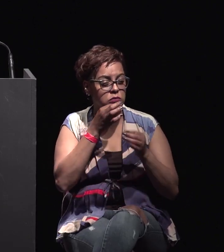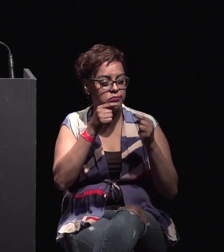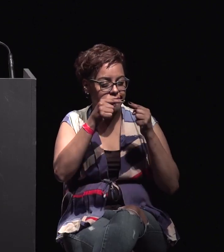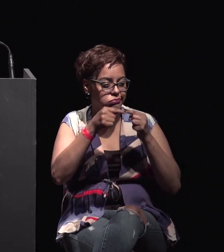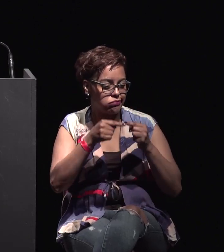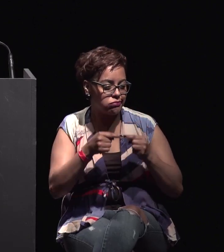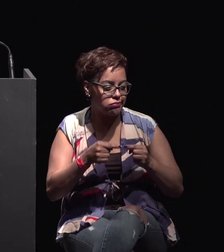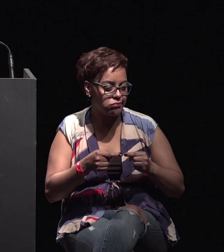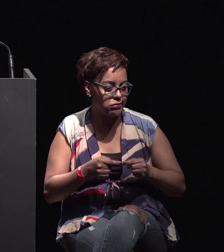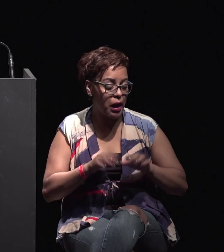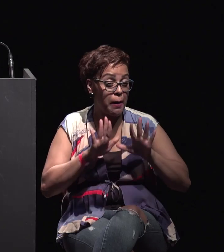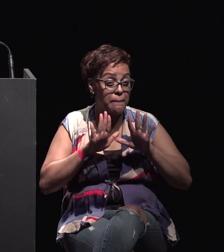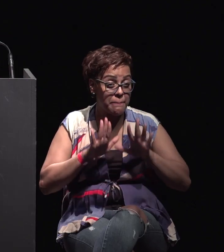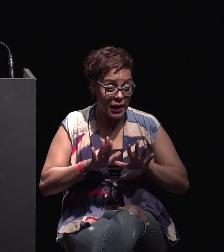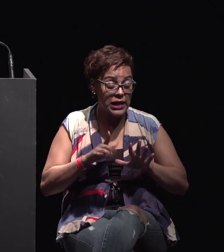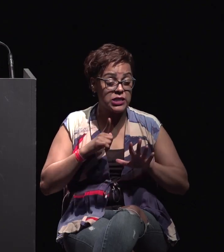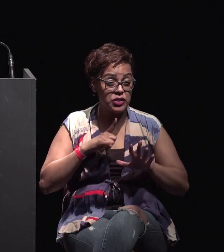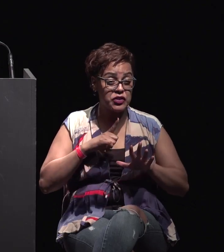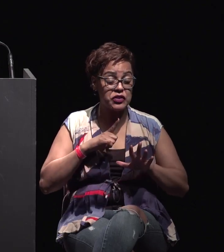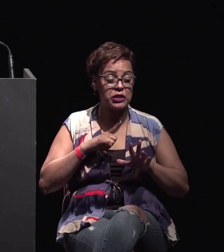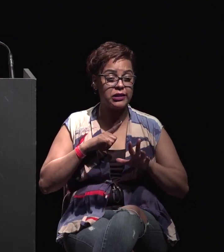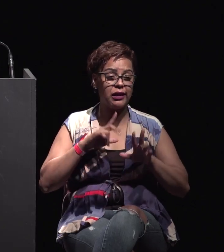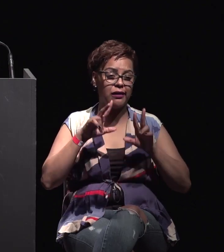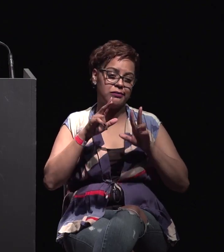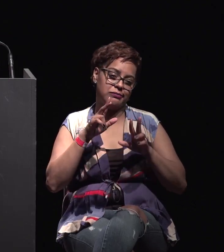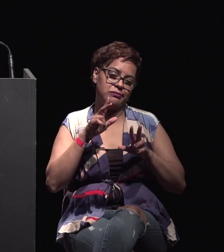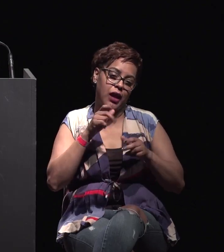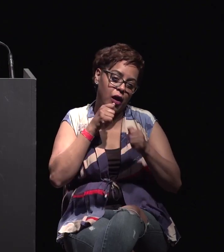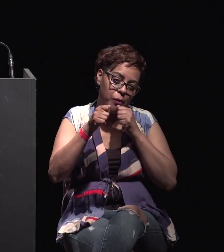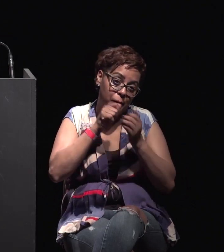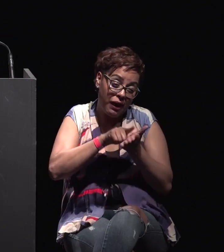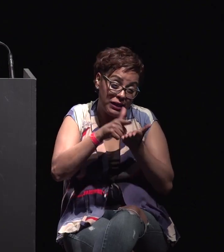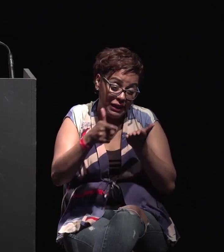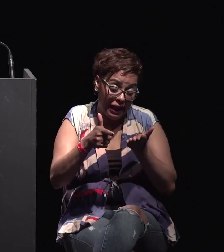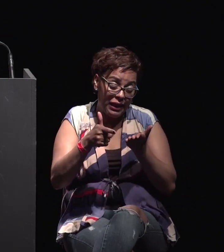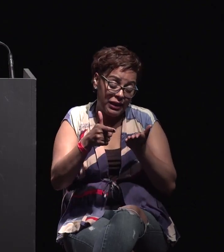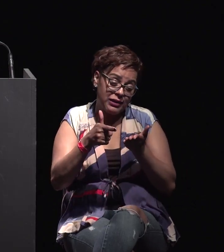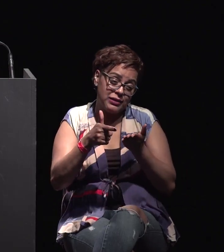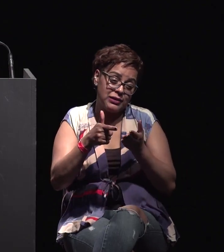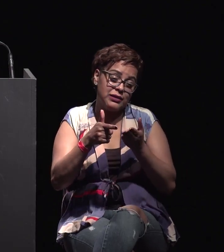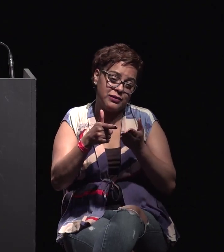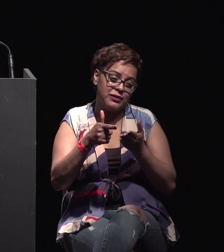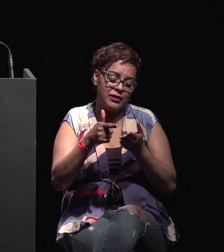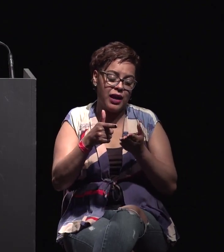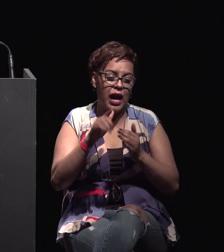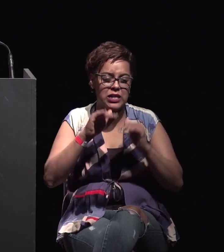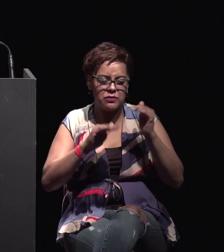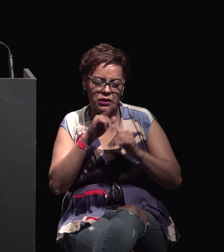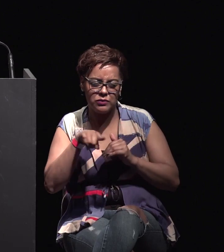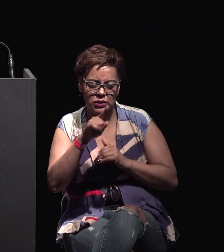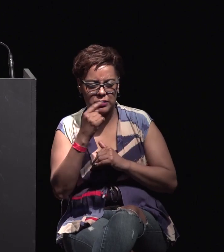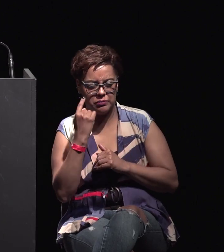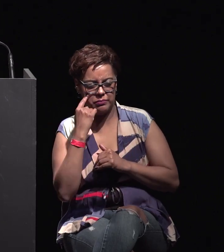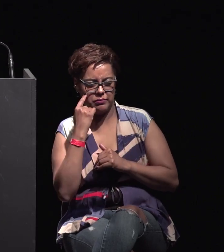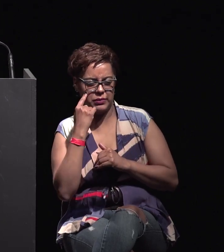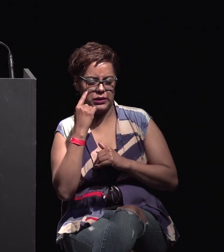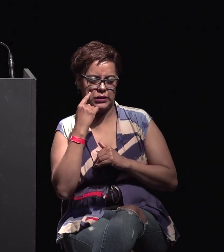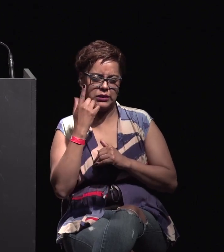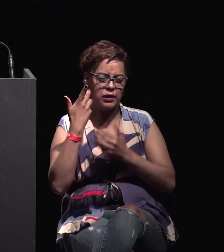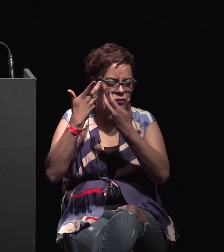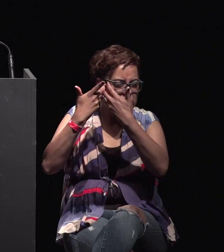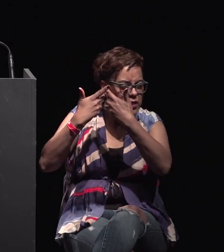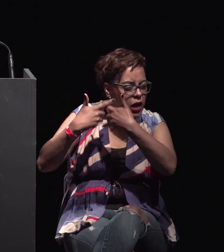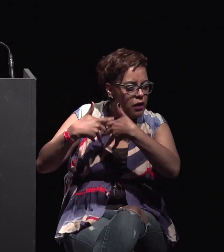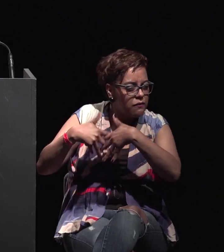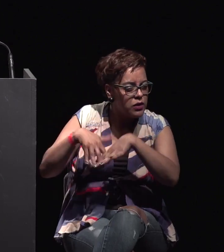é uma matéria com muita gente, então nem sempre aquilo que você considera que é o que você fez de mais, que você